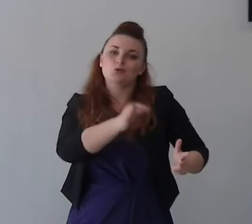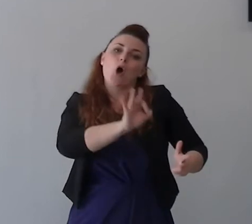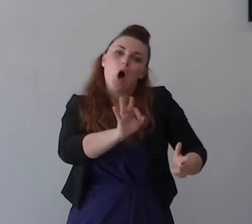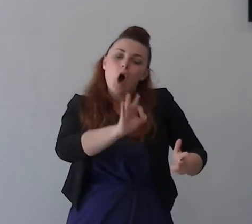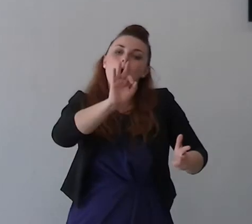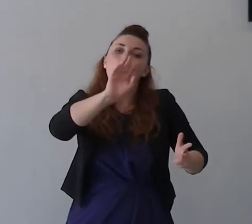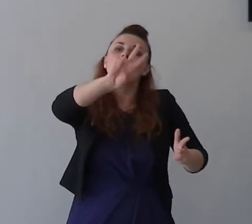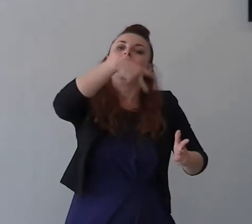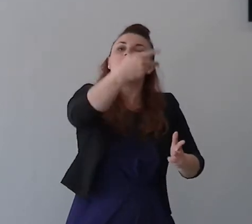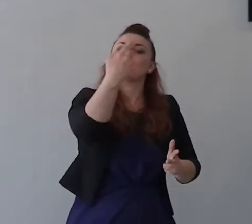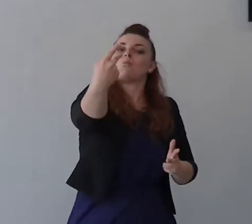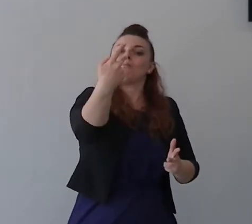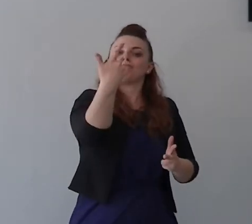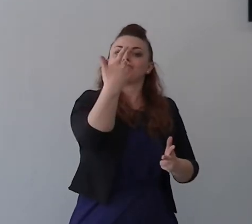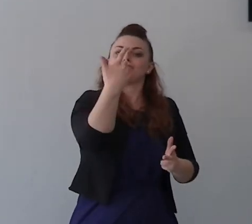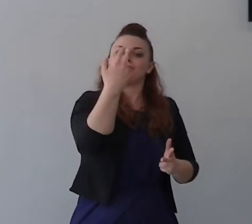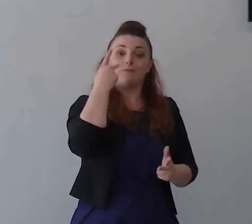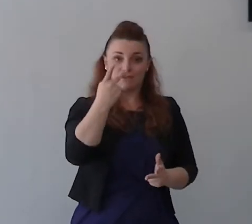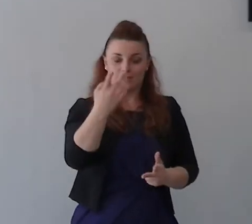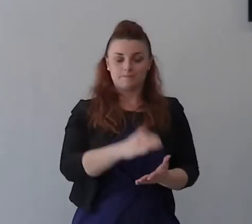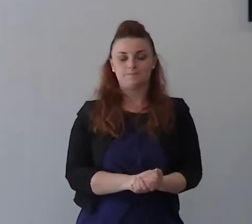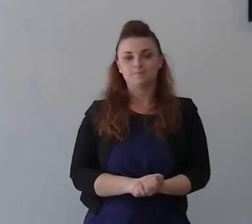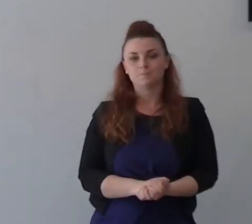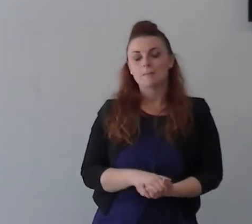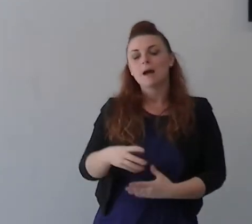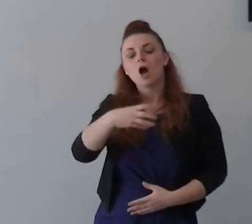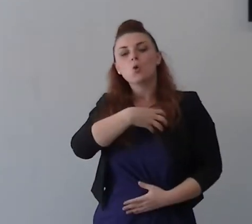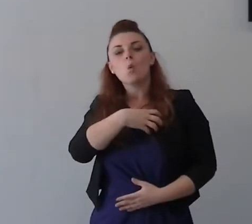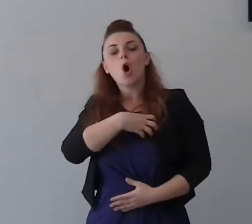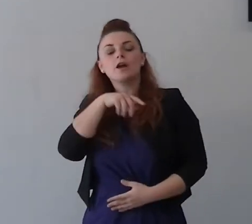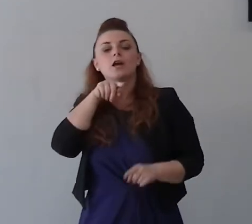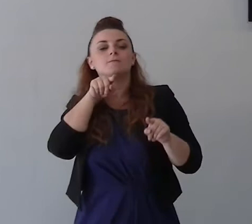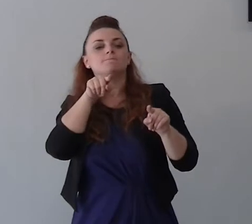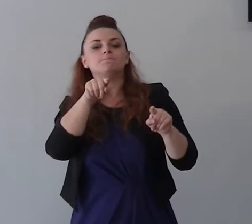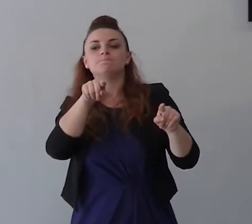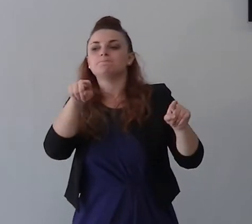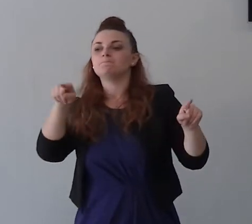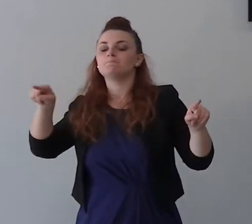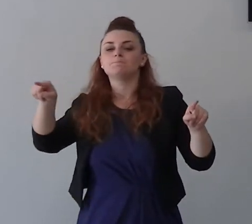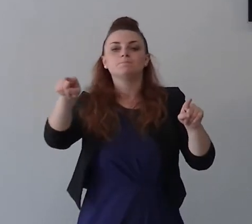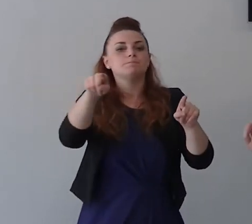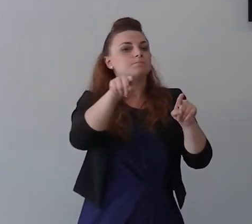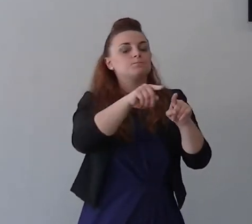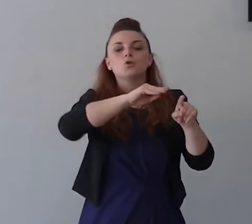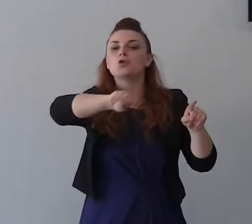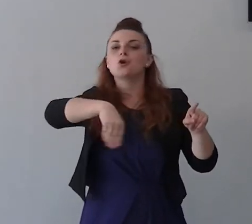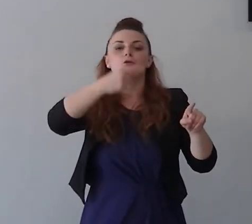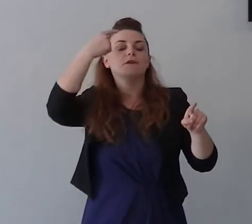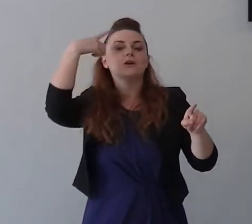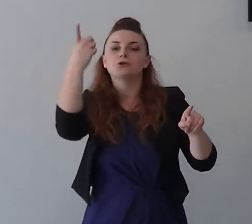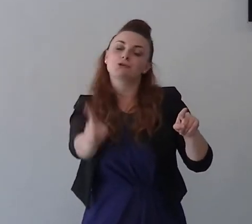che stai ascoltando, ma io voglio dire, non so dove sei col tuo cuore, non so dove sei col tuo cuore.